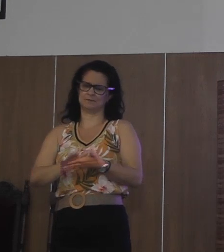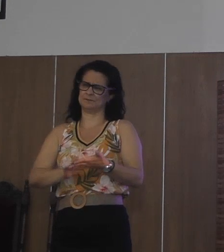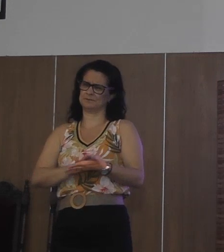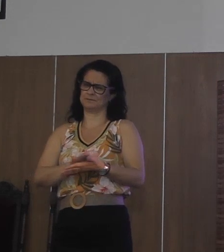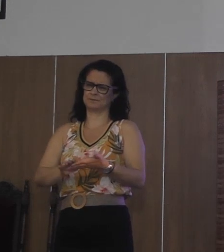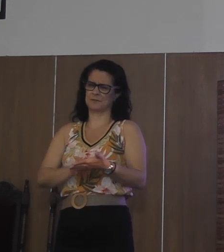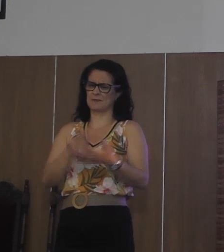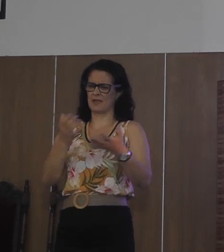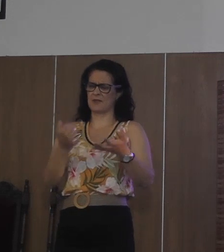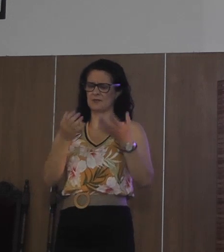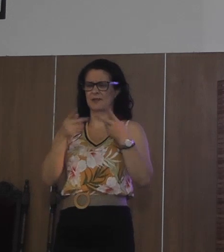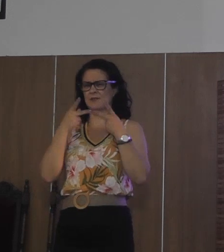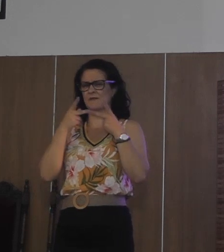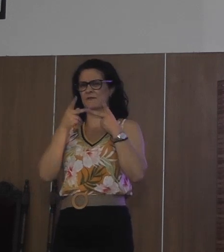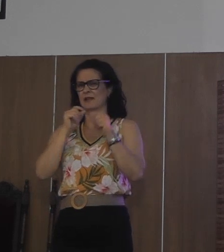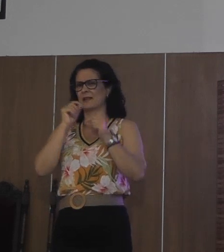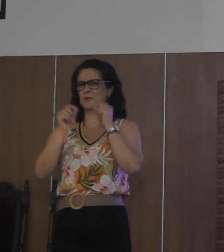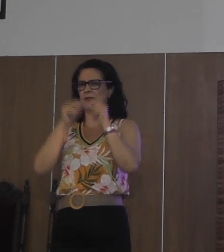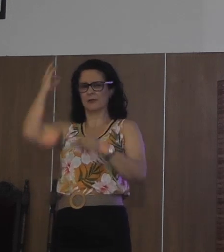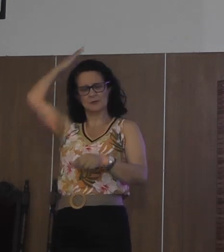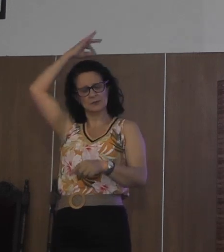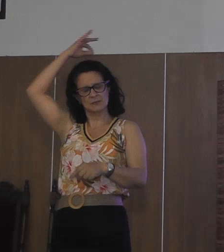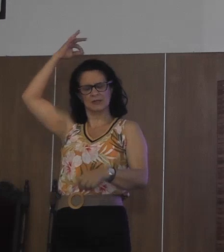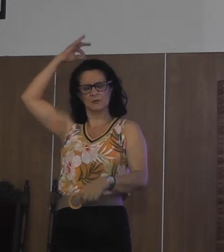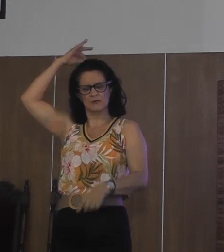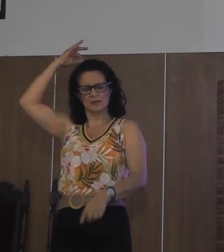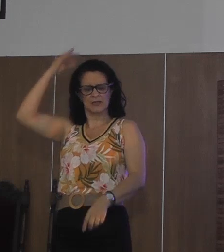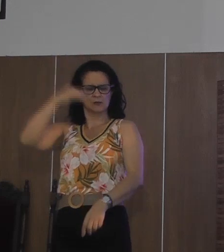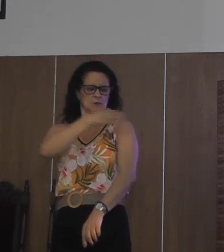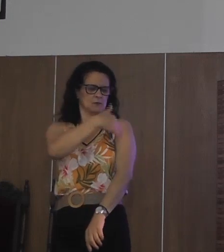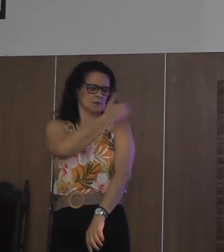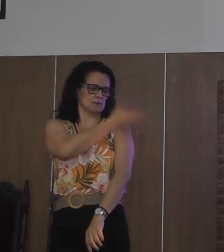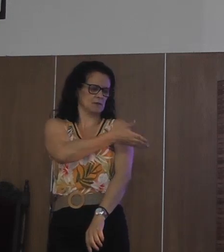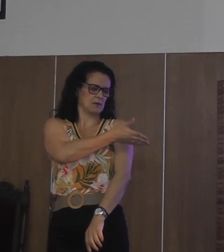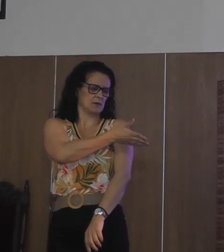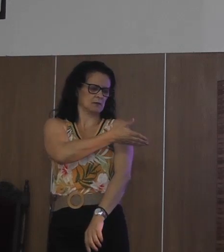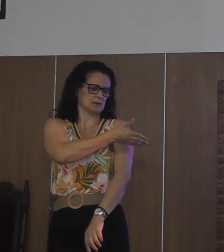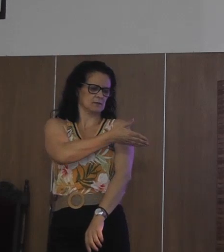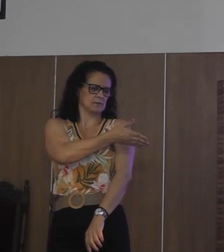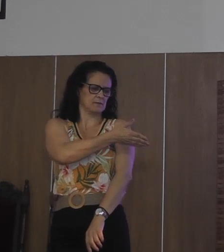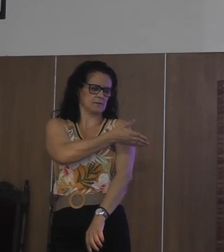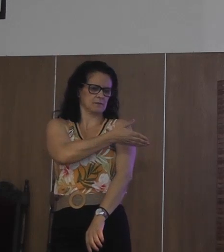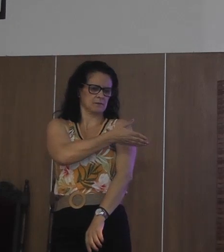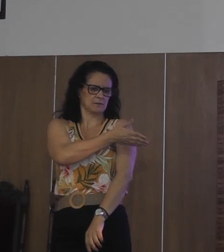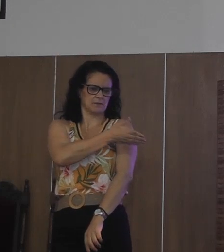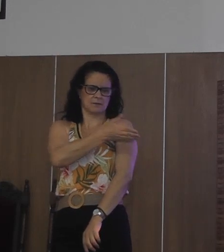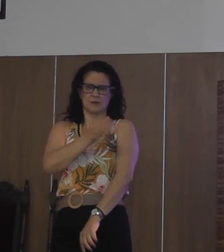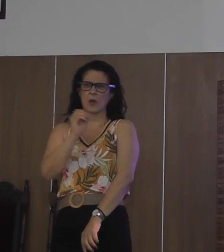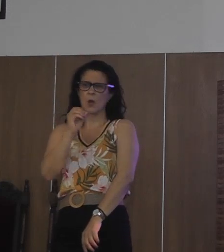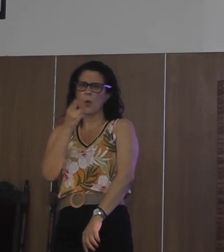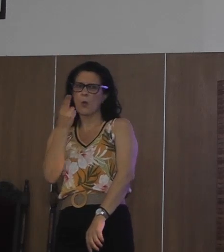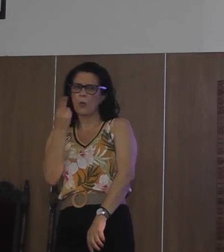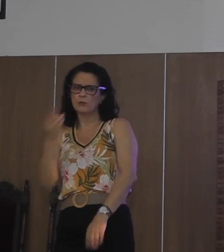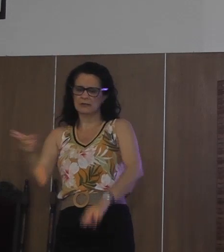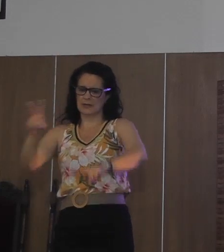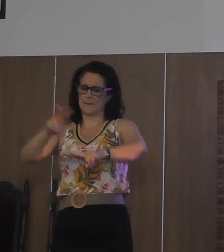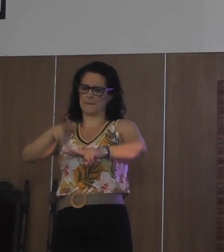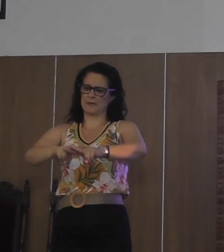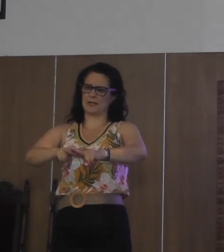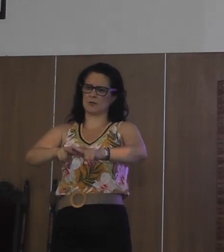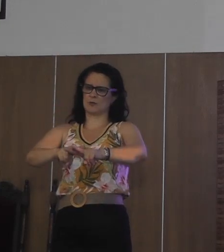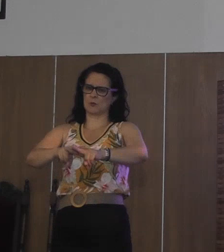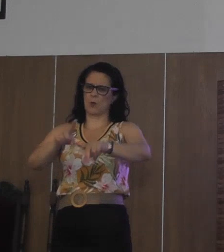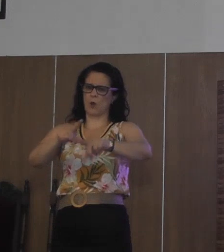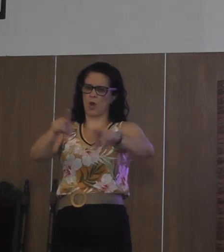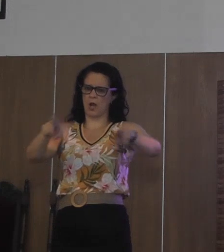que o Espírito Santo de Deus, ele não está aí do seu lado. Ele não está preso dentro de um cômodo da sua casa, ele não está voando, ele